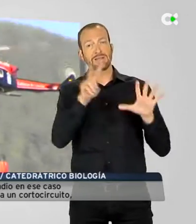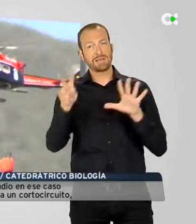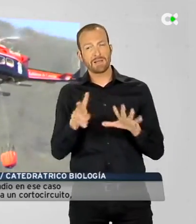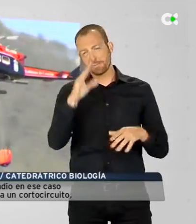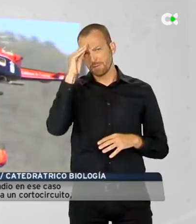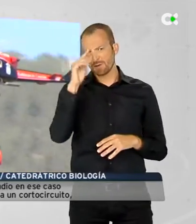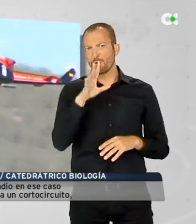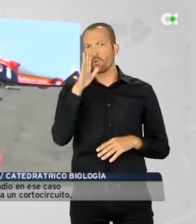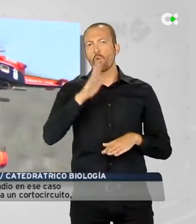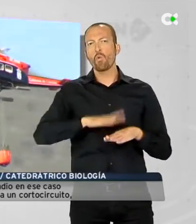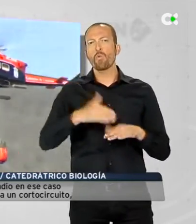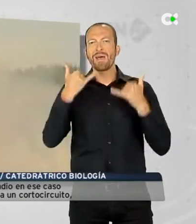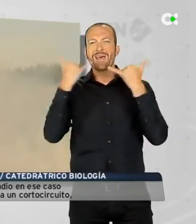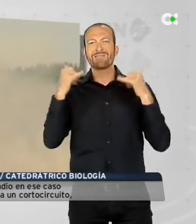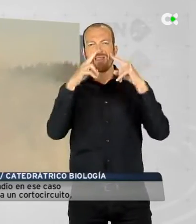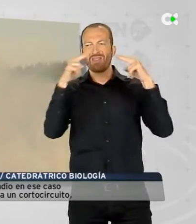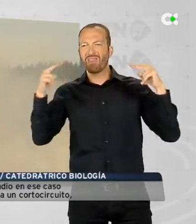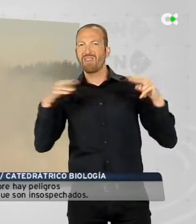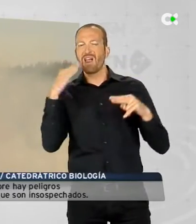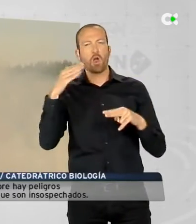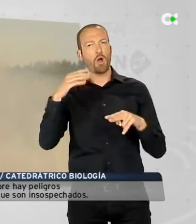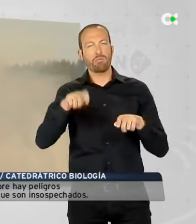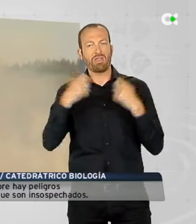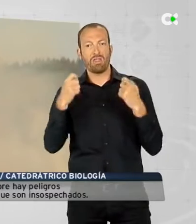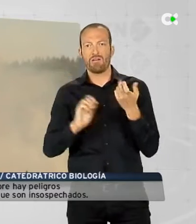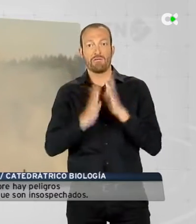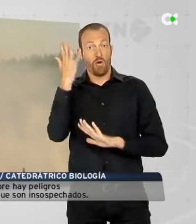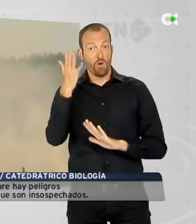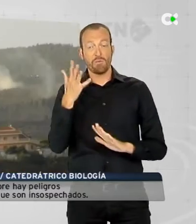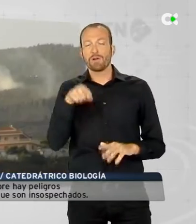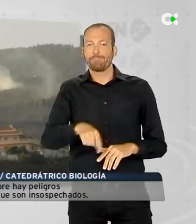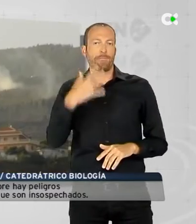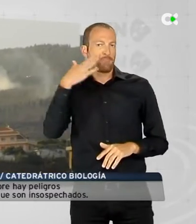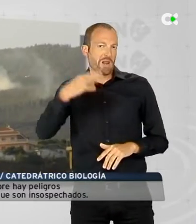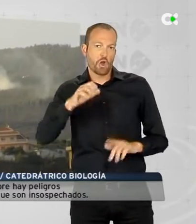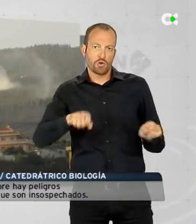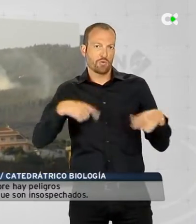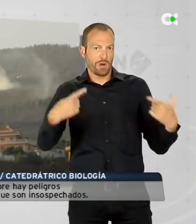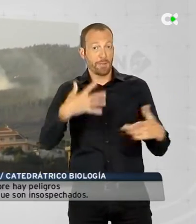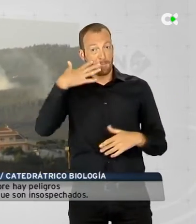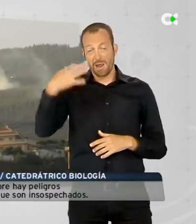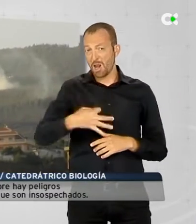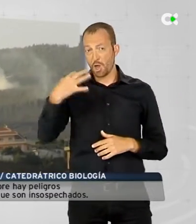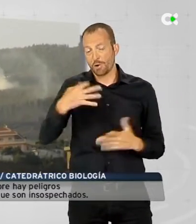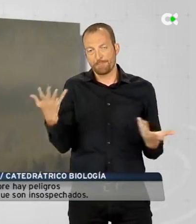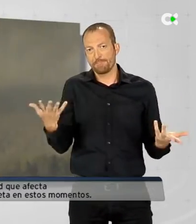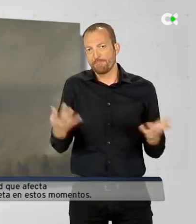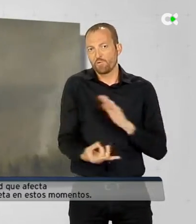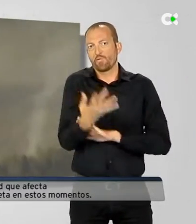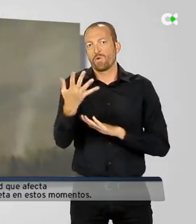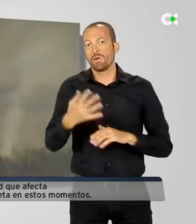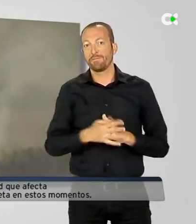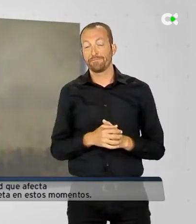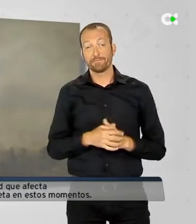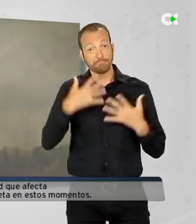que había sido un cortocircuito, una cosa así, pero siempre hay peligros en la naturaleza que son insospechados. Realidad